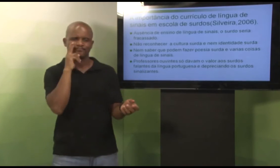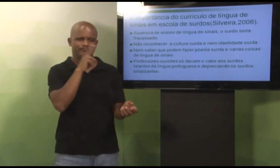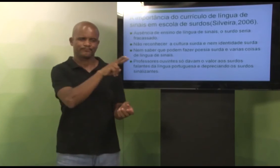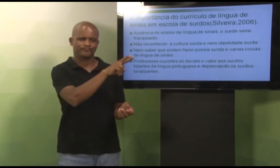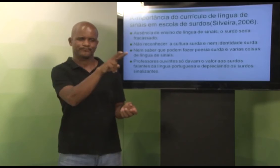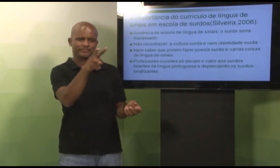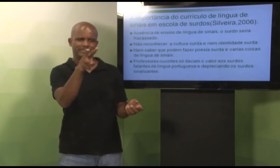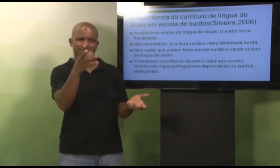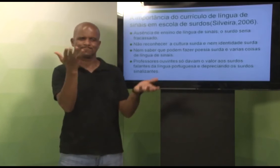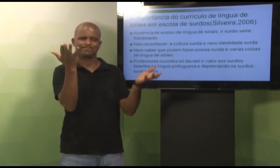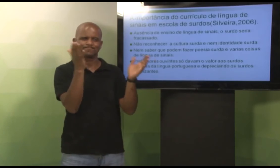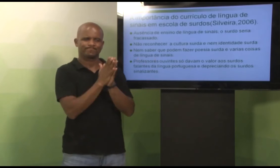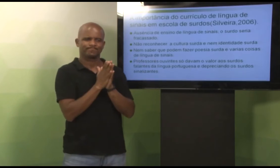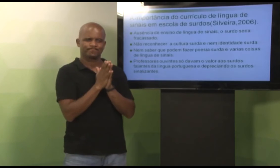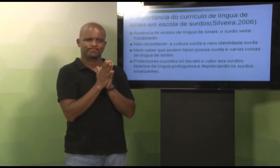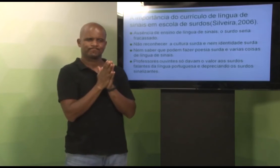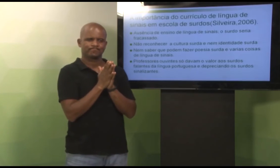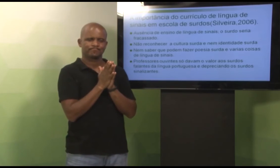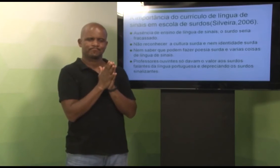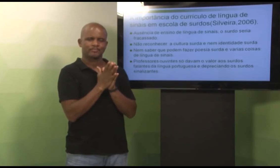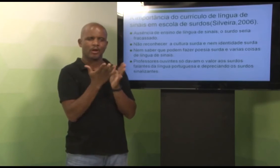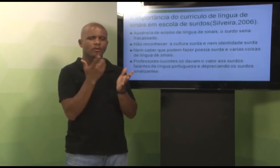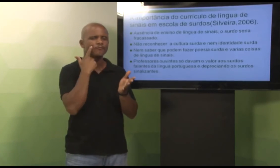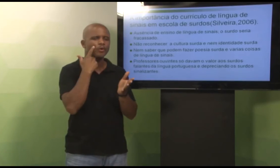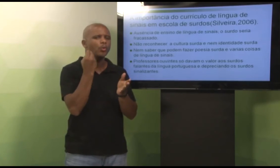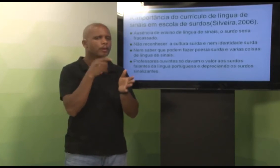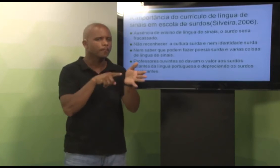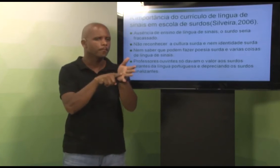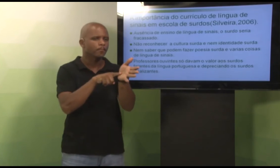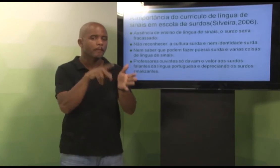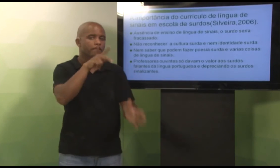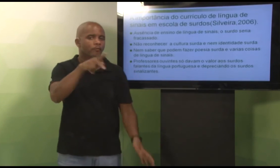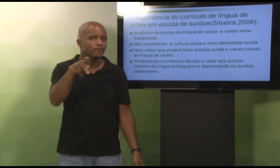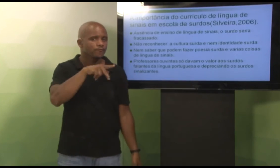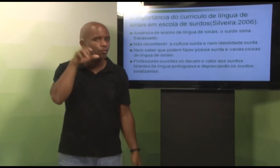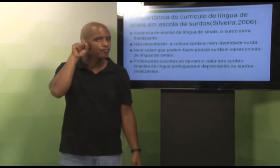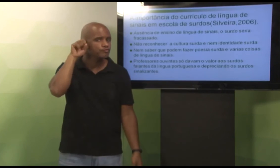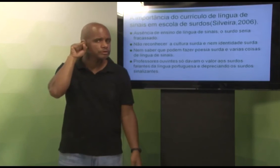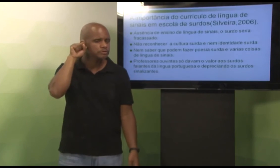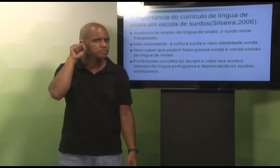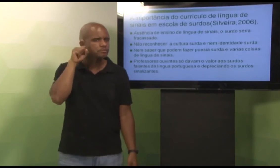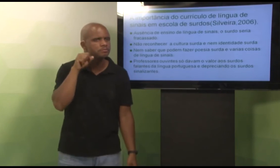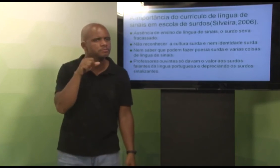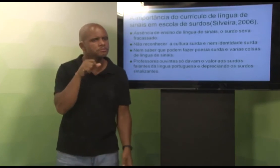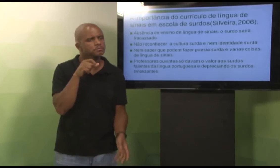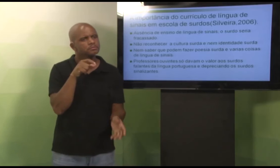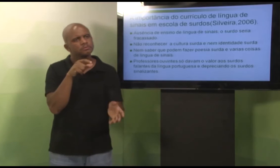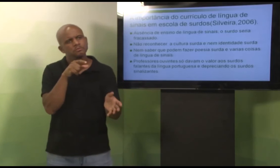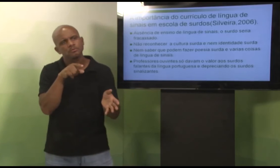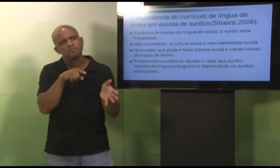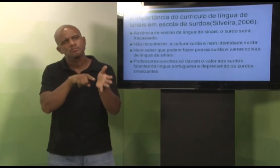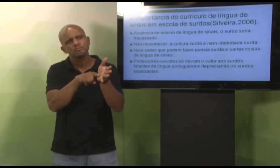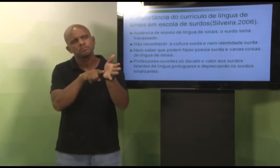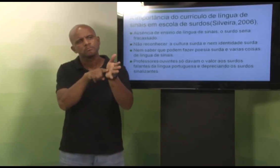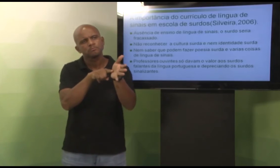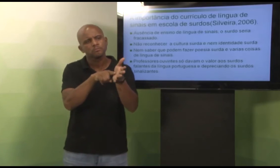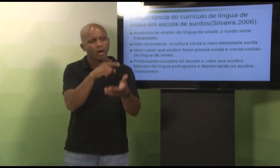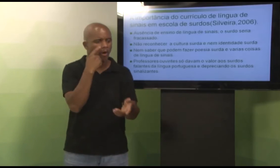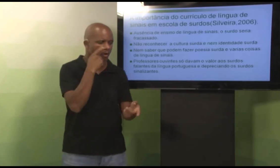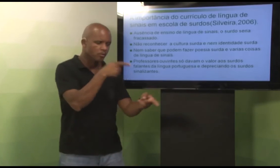Seria falho. Como ele iria se sentir ali? Então vejam, essa pesquisa